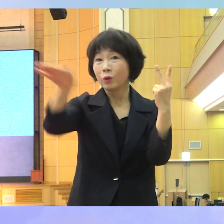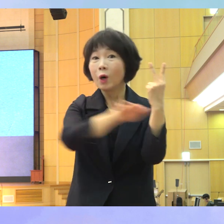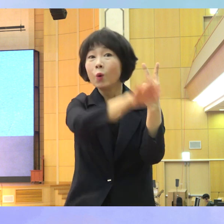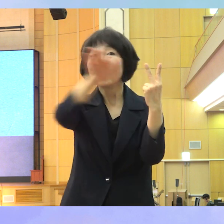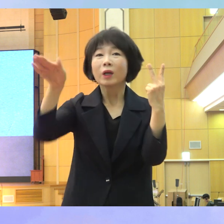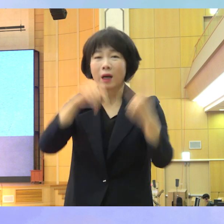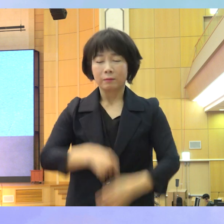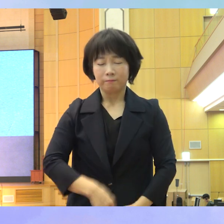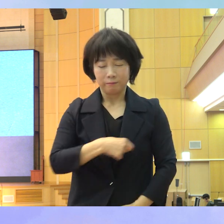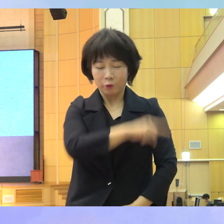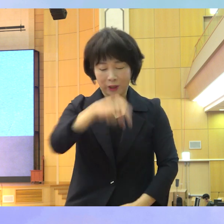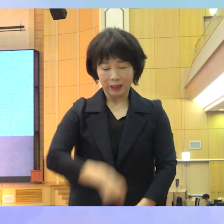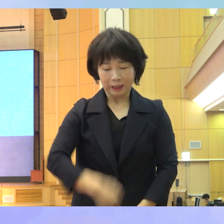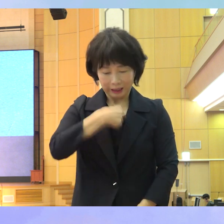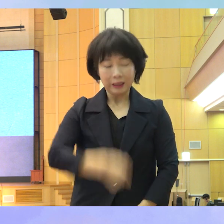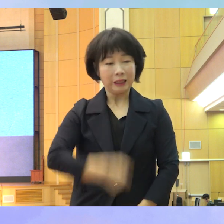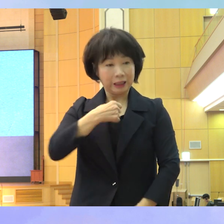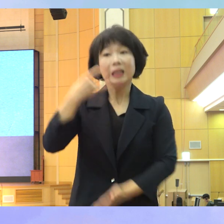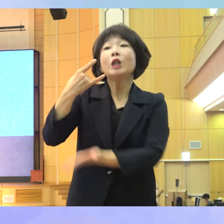의롭다와